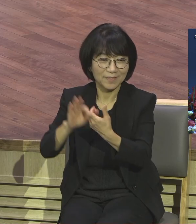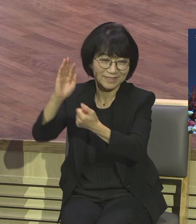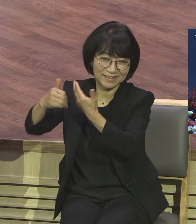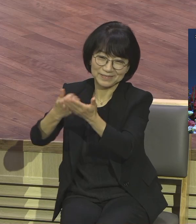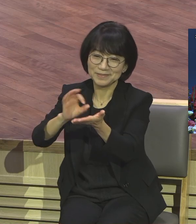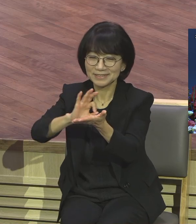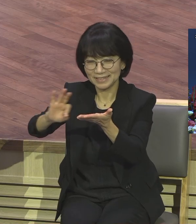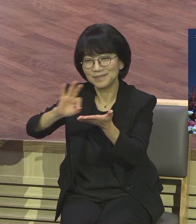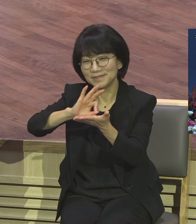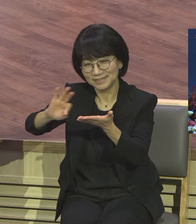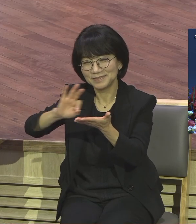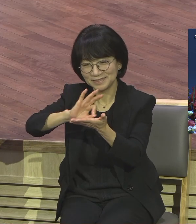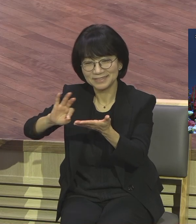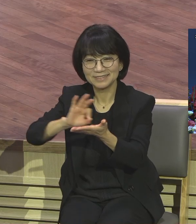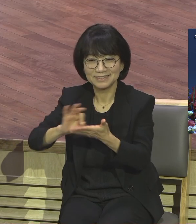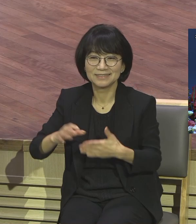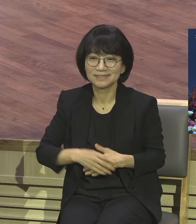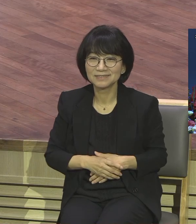원하신다고.